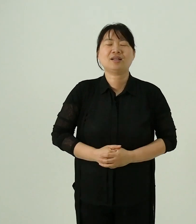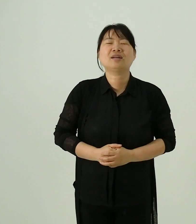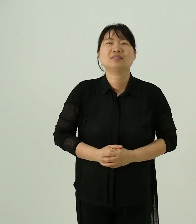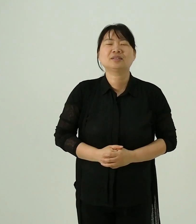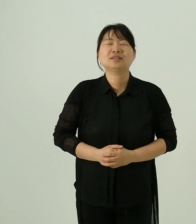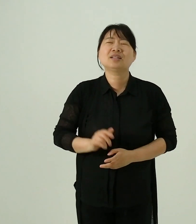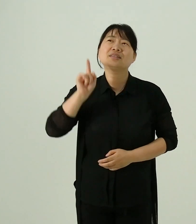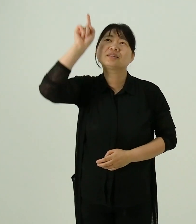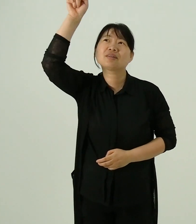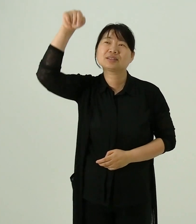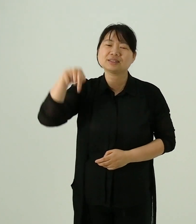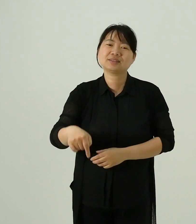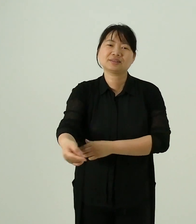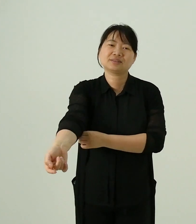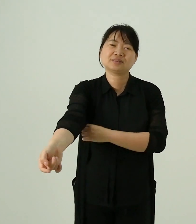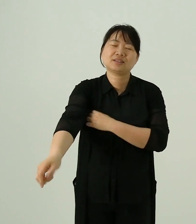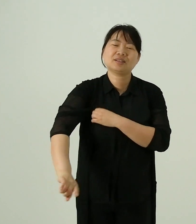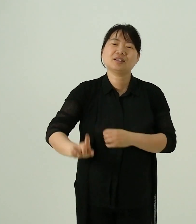천지는